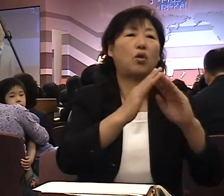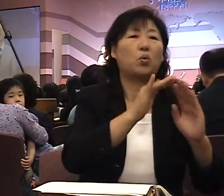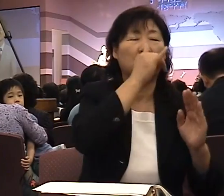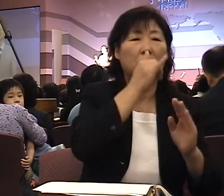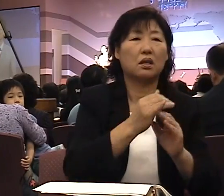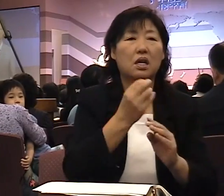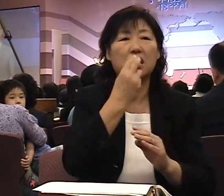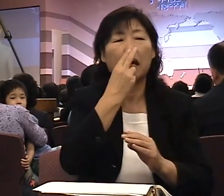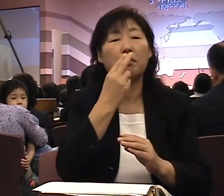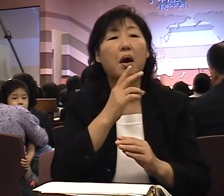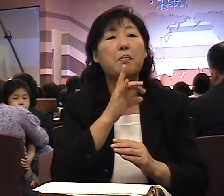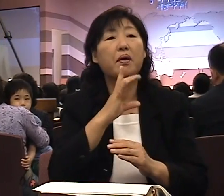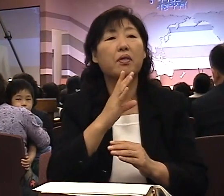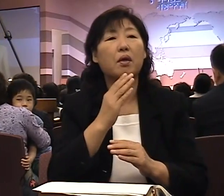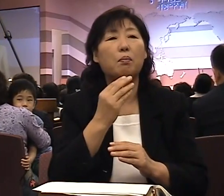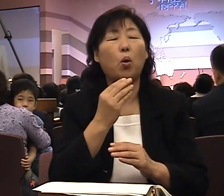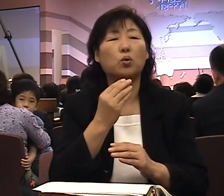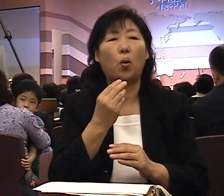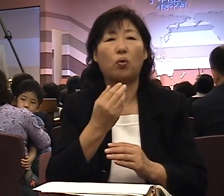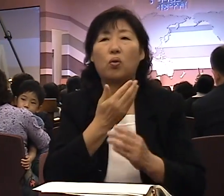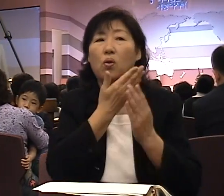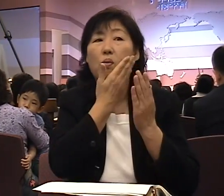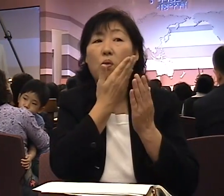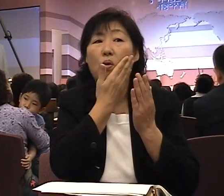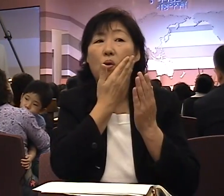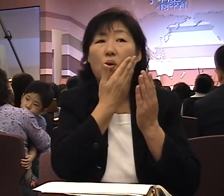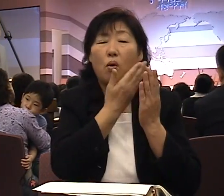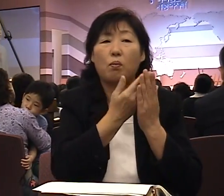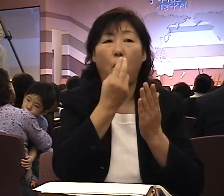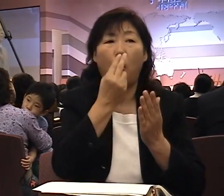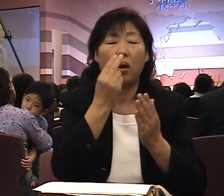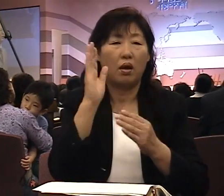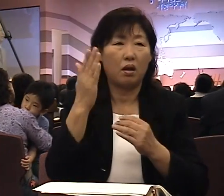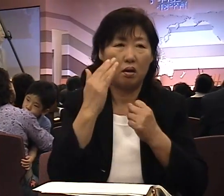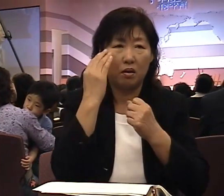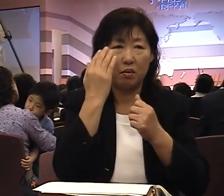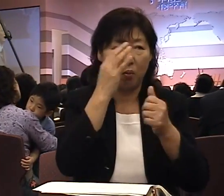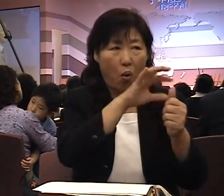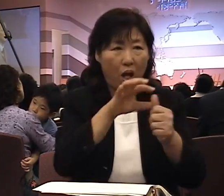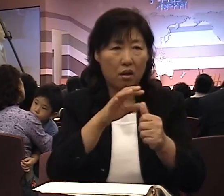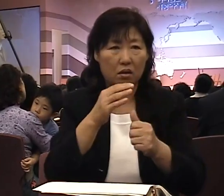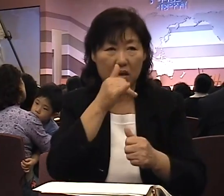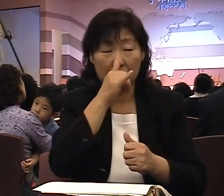그러나 생명만큼은 보존해야죠. 생명만큼은 타협할 수 없다는 거예요.